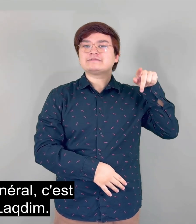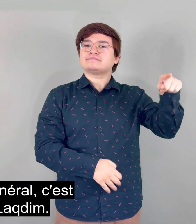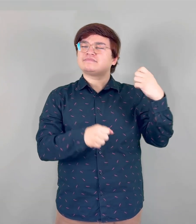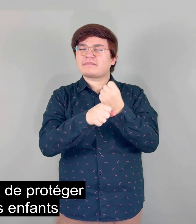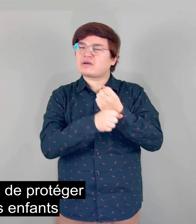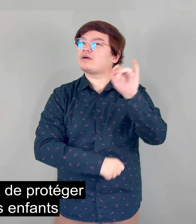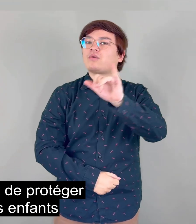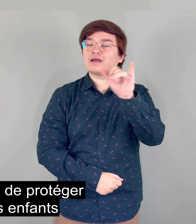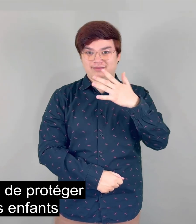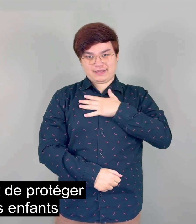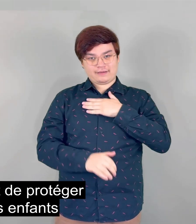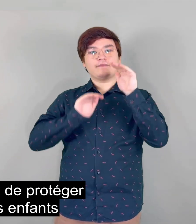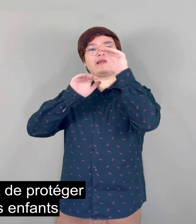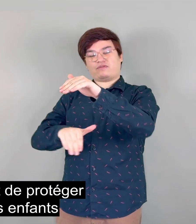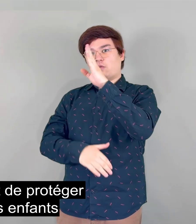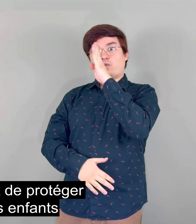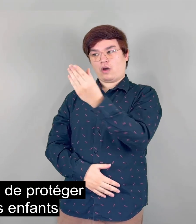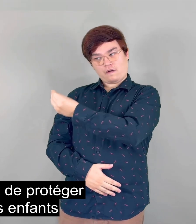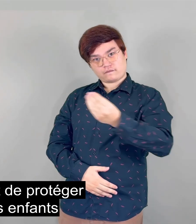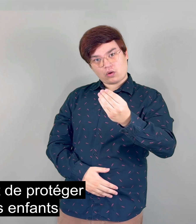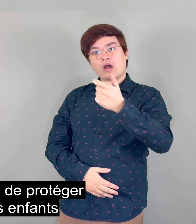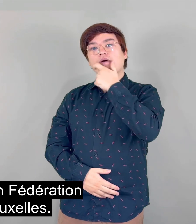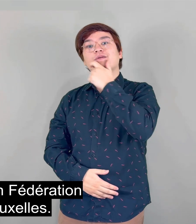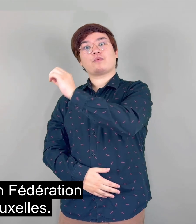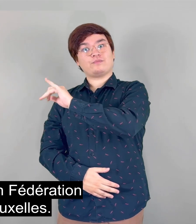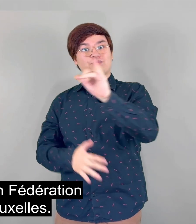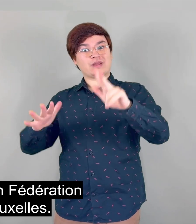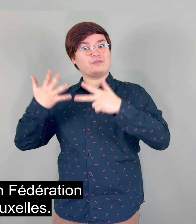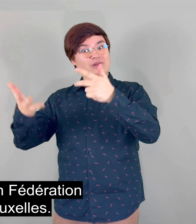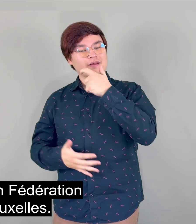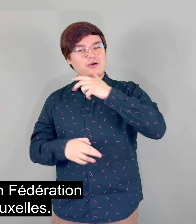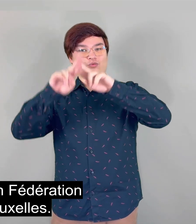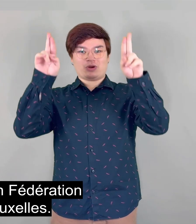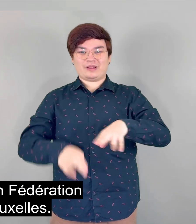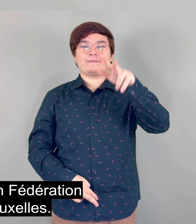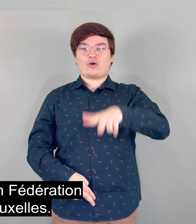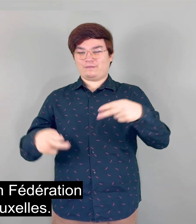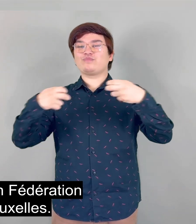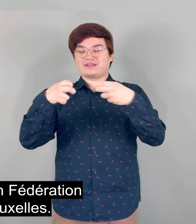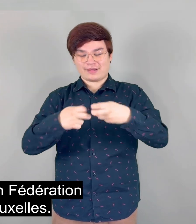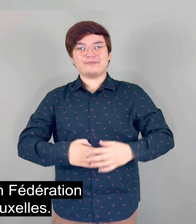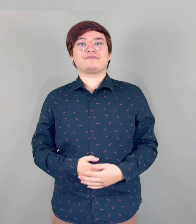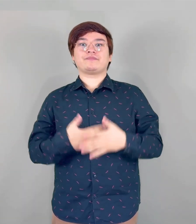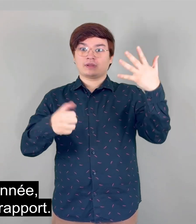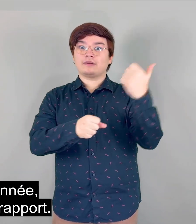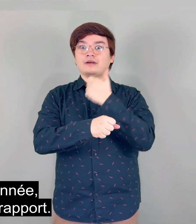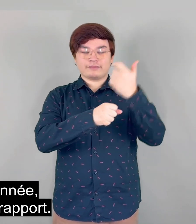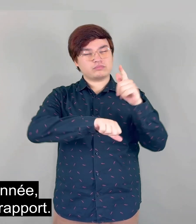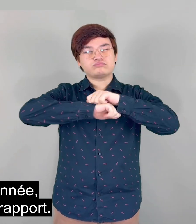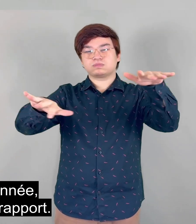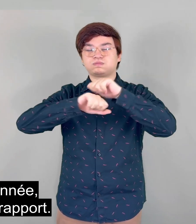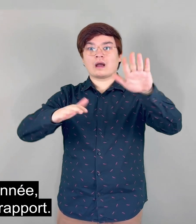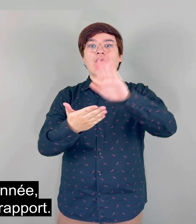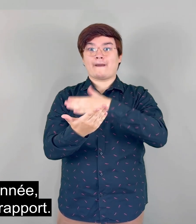Lagdim. Son travail, c'est de protéger les droits des enfants de 0 à 18 ans en Fédération Wallonie-Bruxelles. Chaque